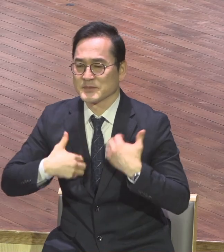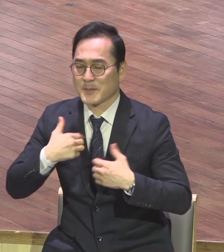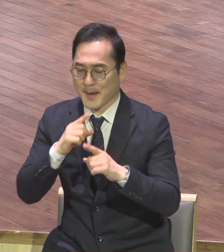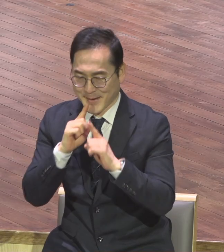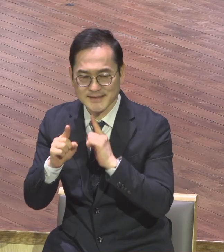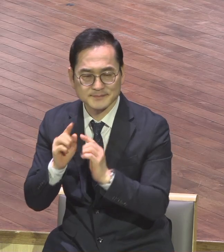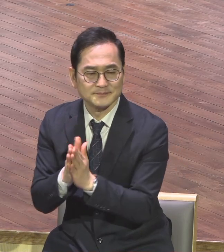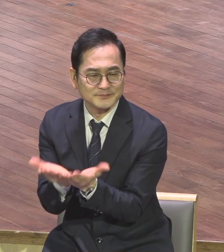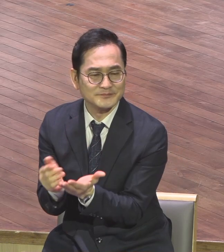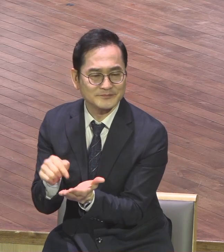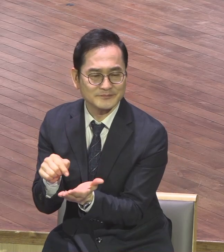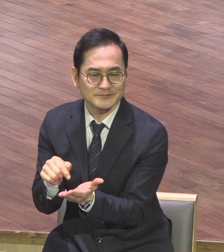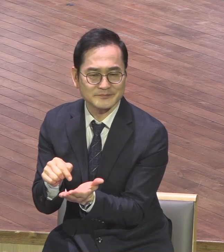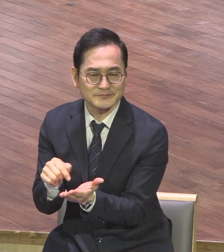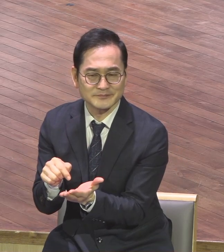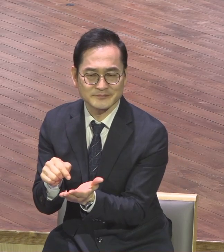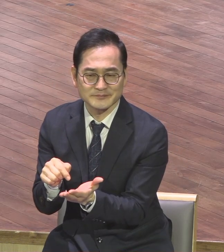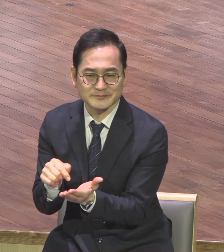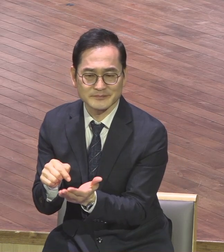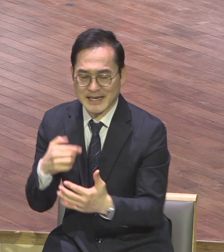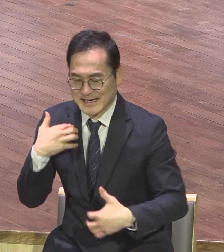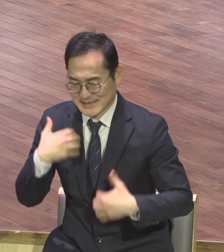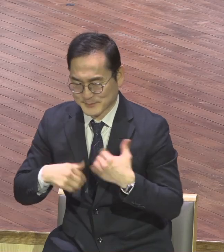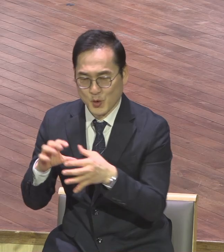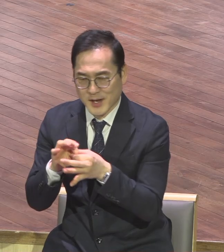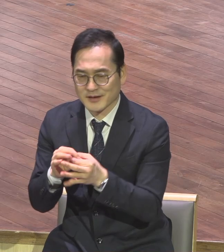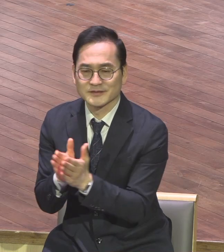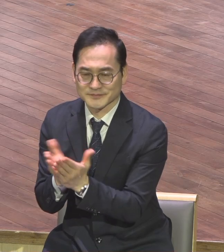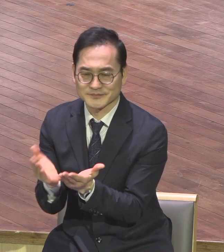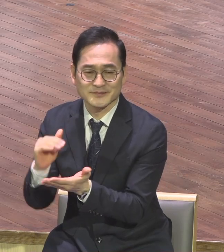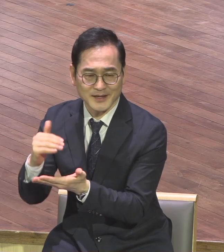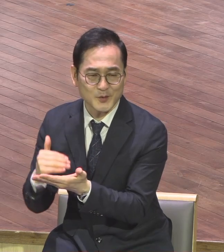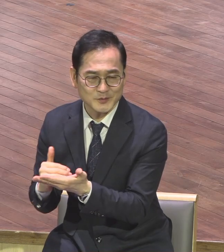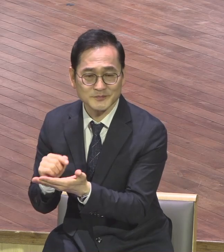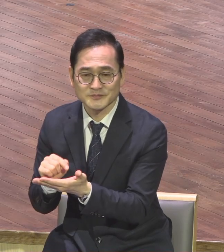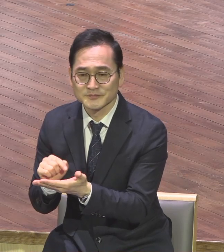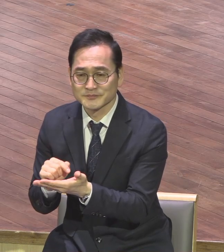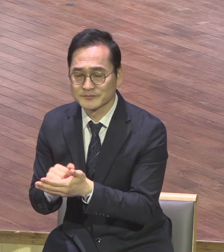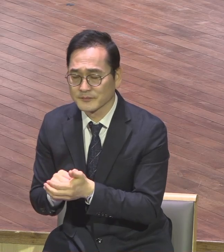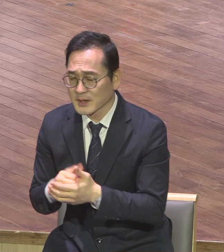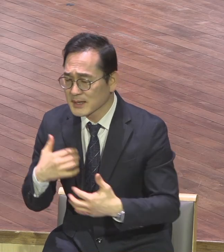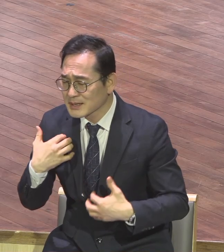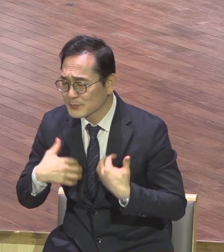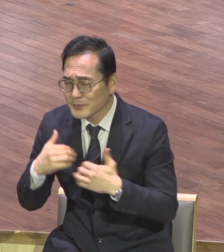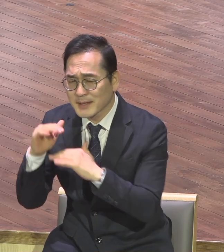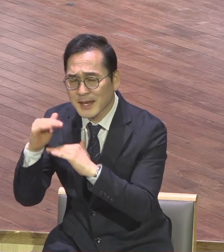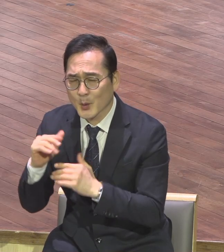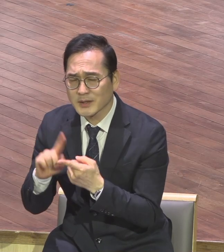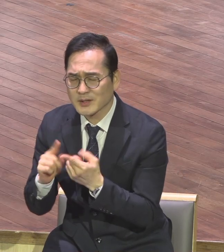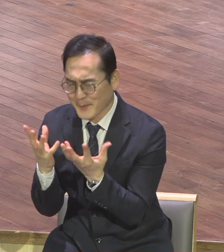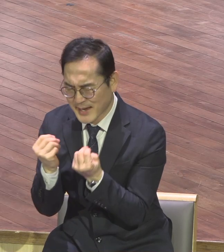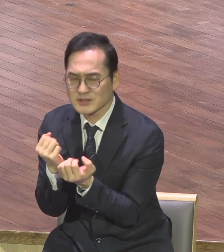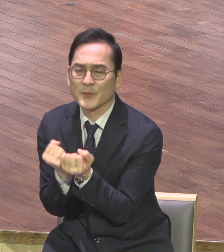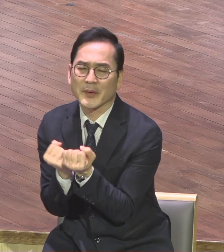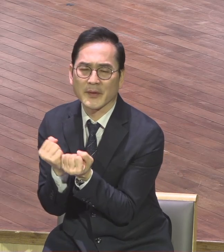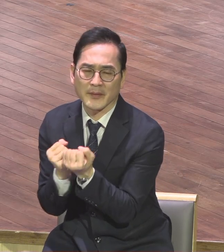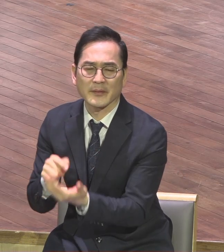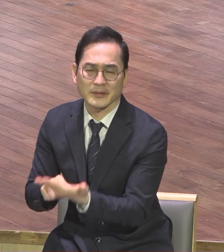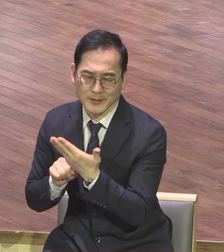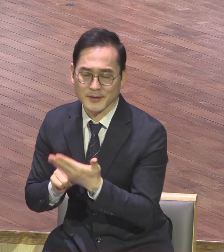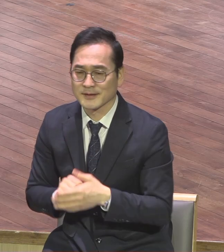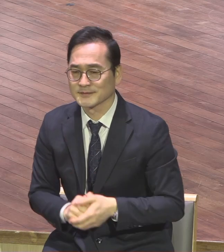그랬습니다. 기쁨의 서신이다 이걸 말씀드렸는데, 그만큼 기쁨에 대한 언급이 많이 나오고 있어요.